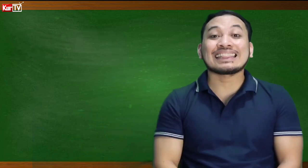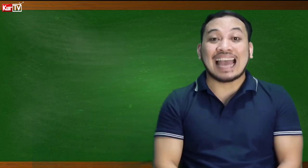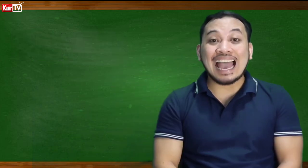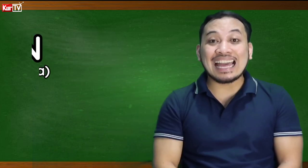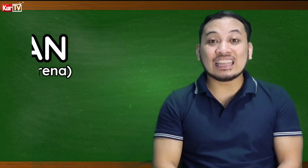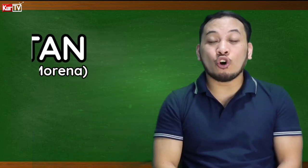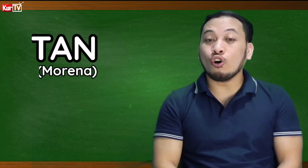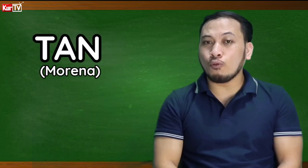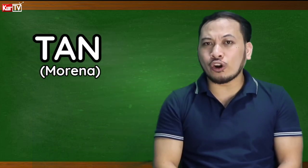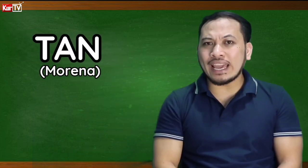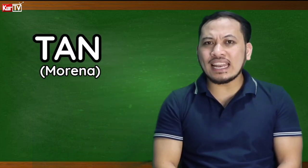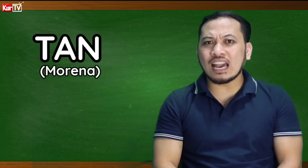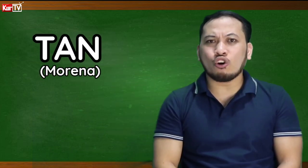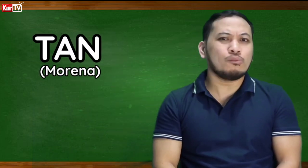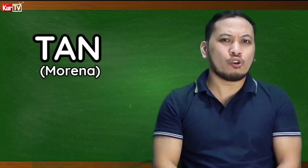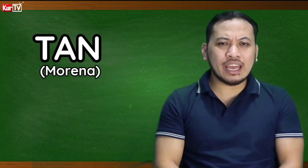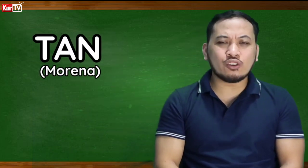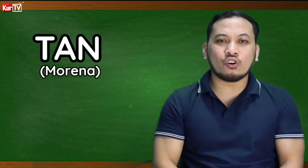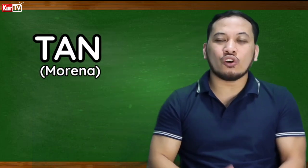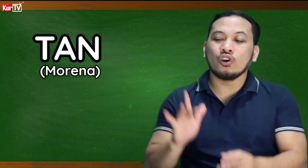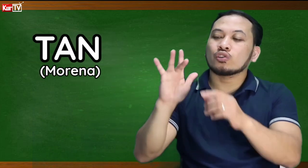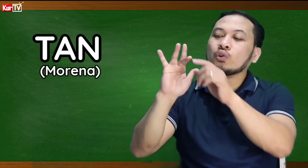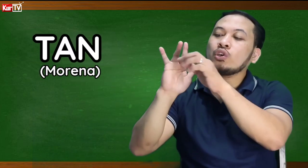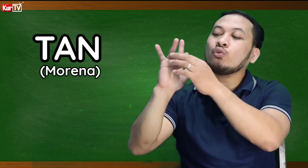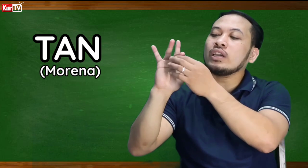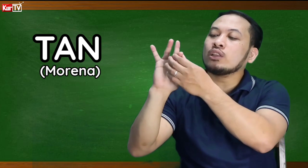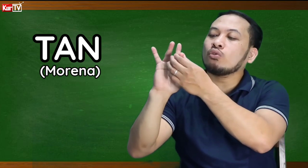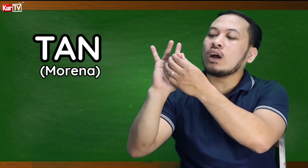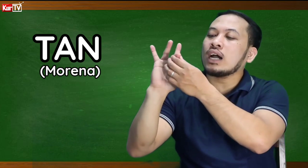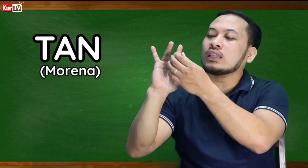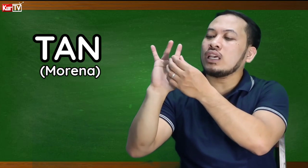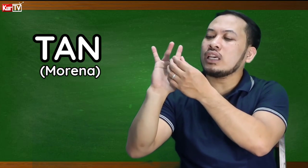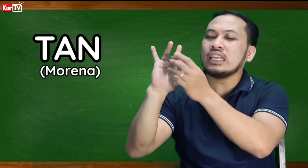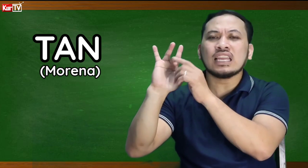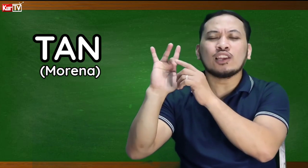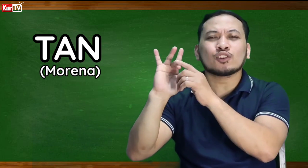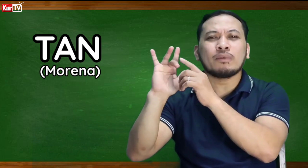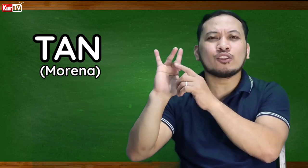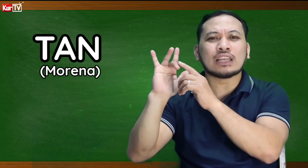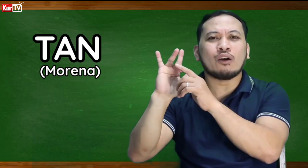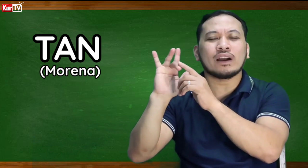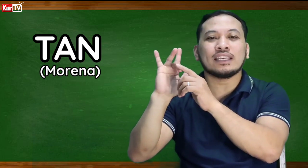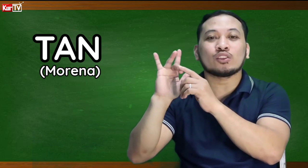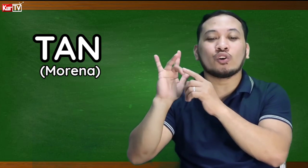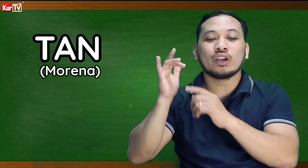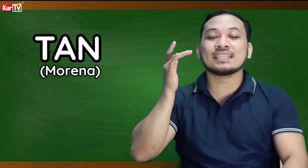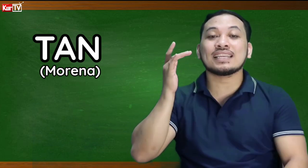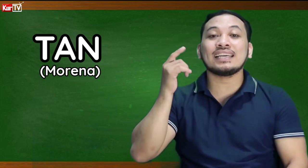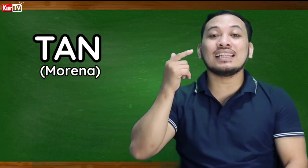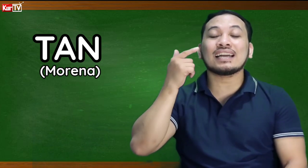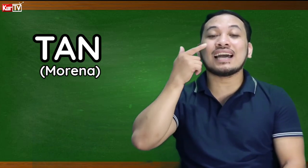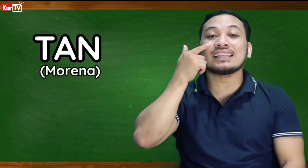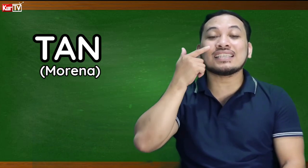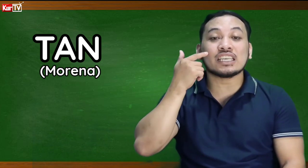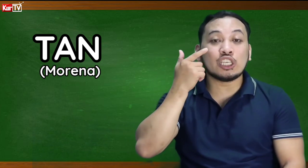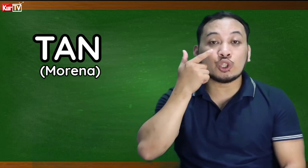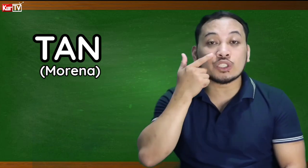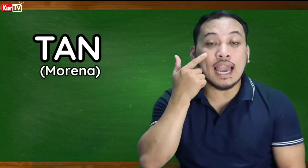tan o morena o moreno so, yung itong ating hinlalato ba yung tawag dito slide lang natin sya dito sa